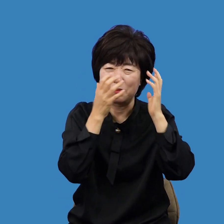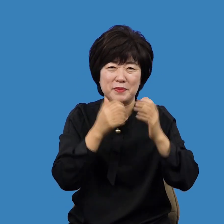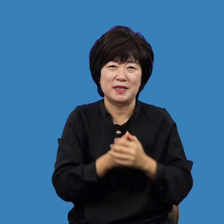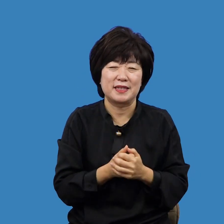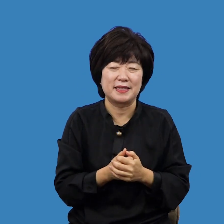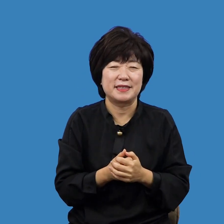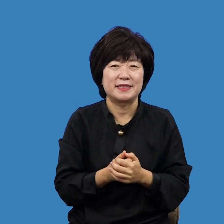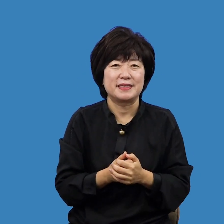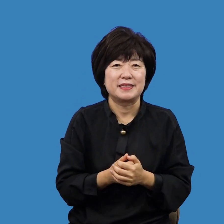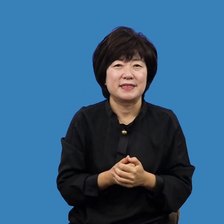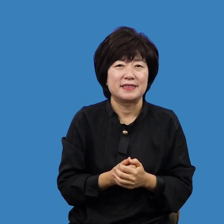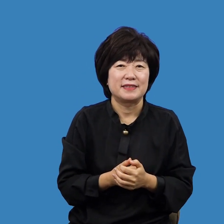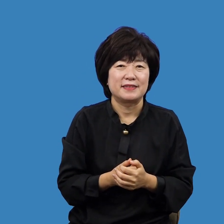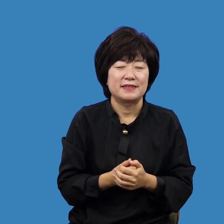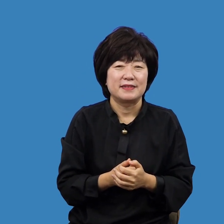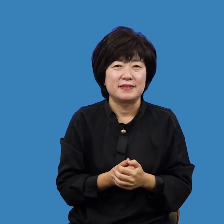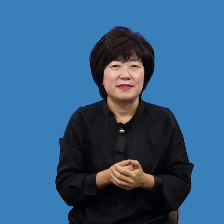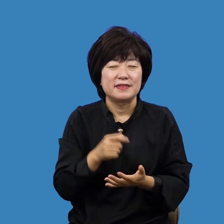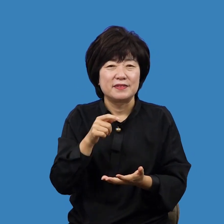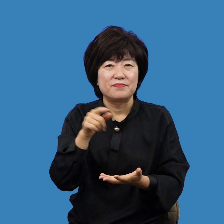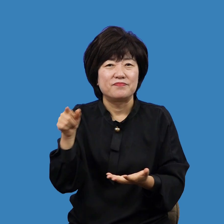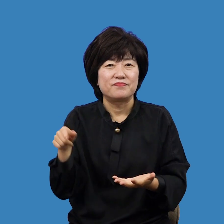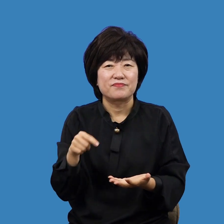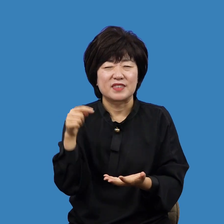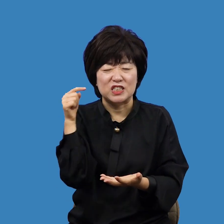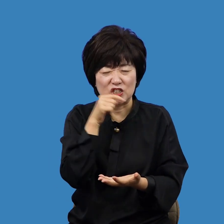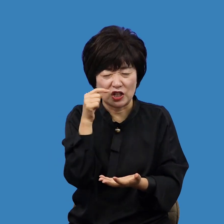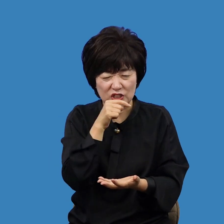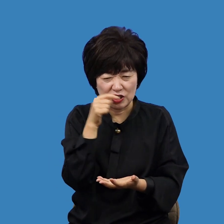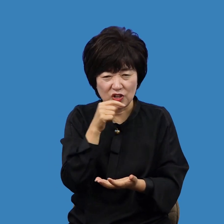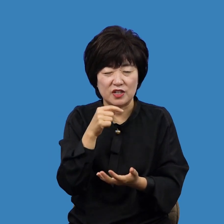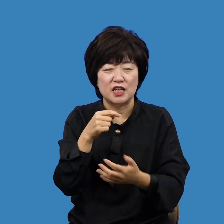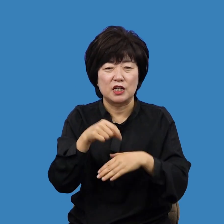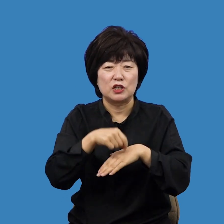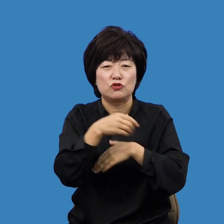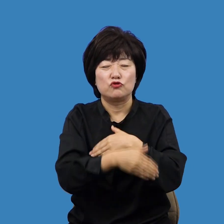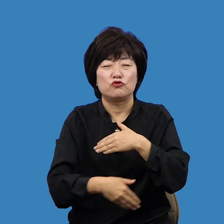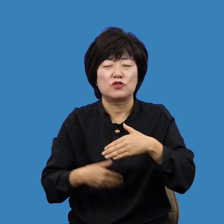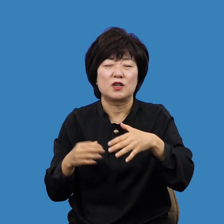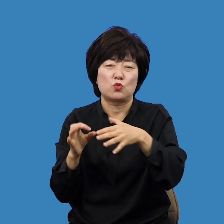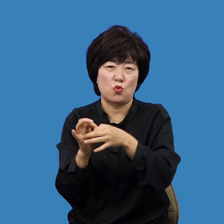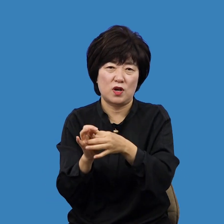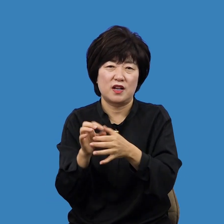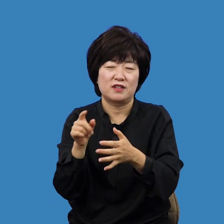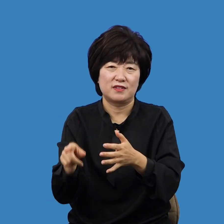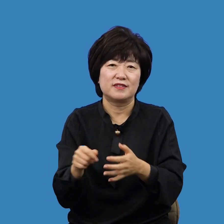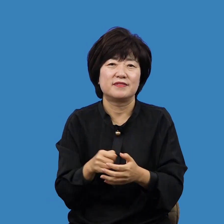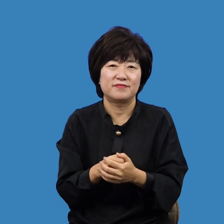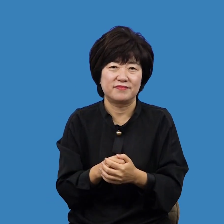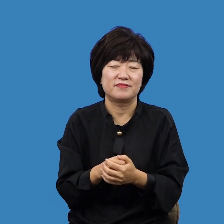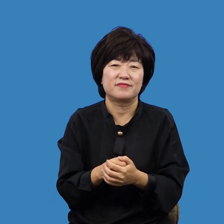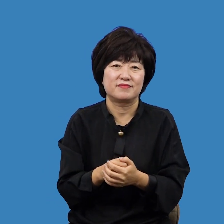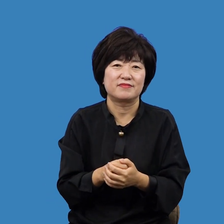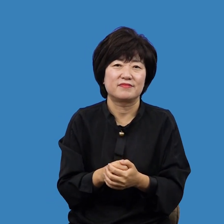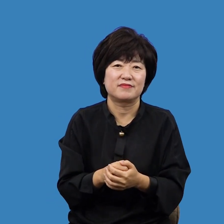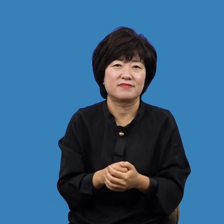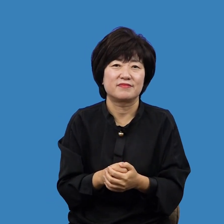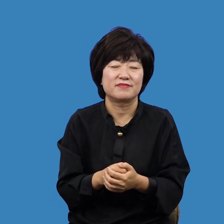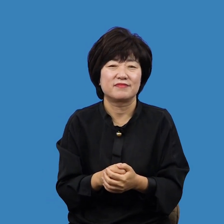근데 이건 뭐냐 하면 철저하게 육에 속한 공동체야. 미안하지만 철저하게 육에 속한